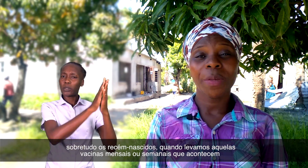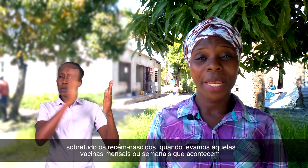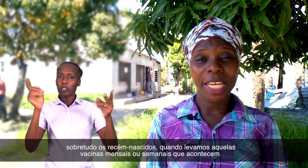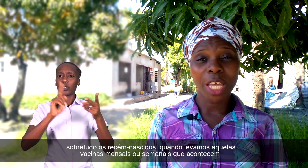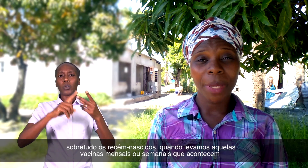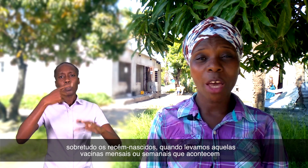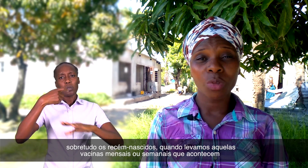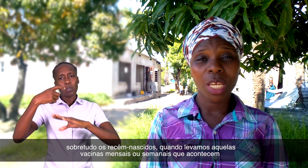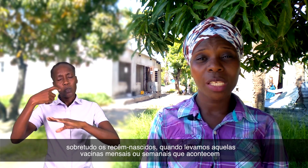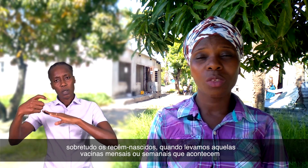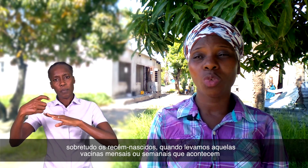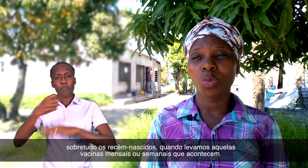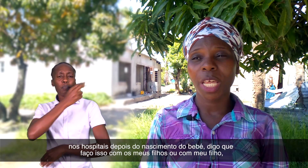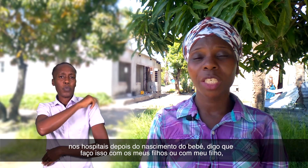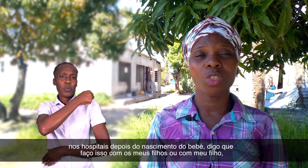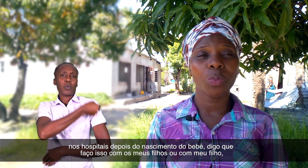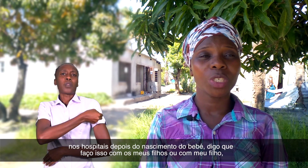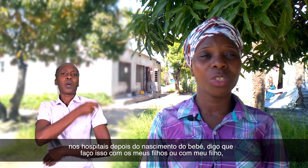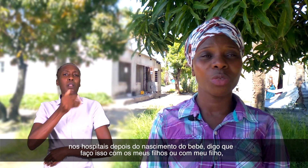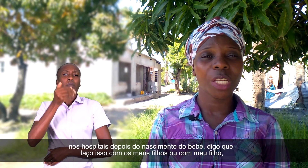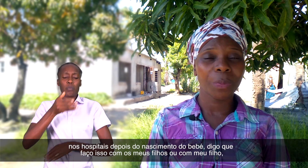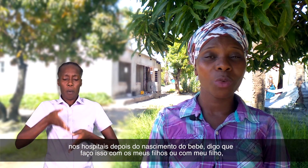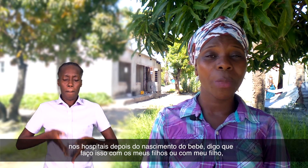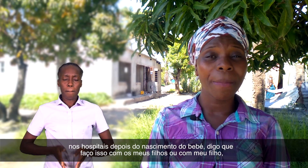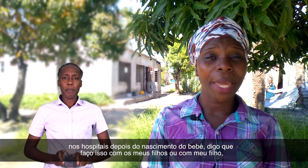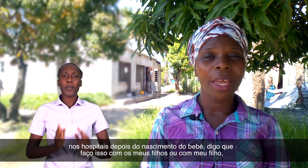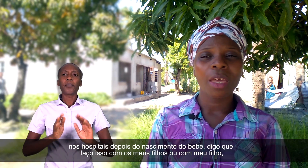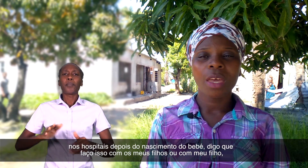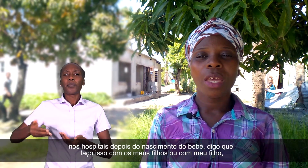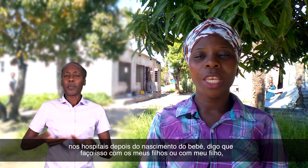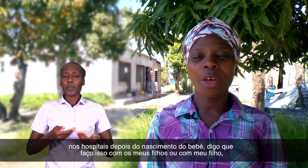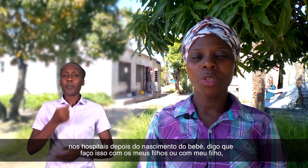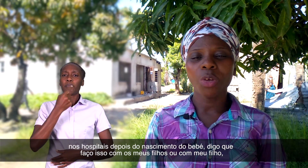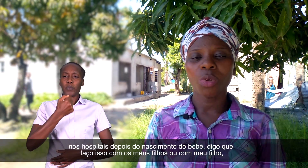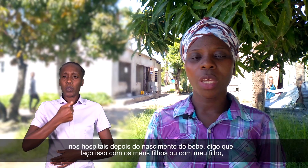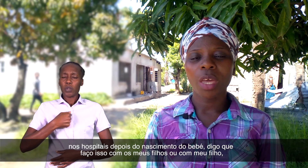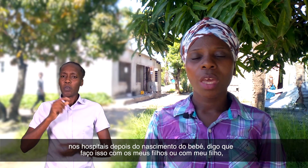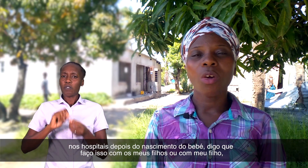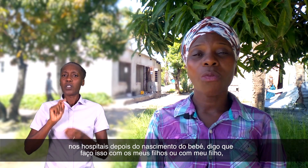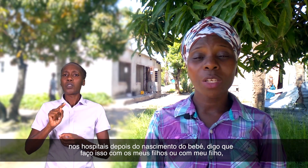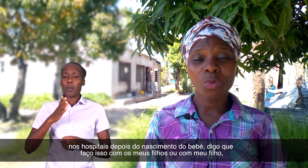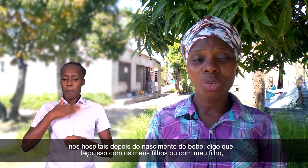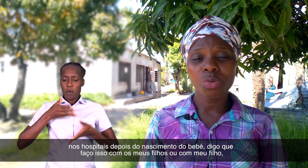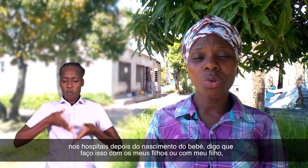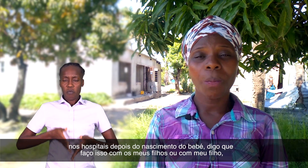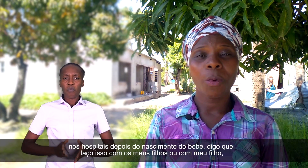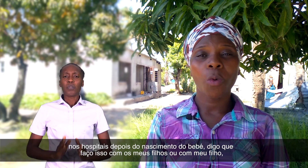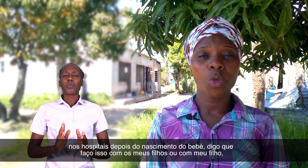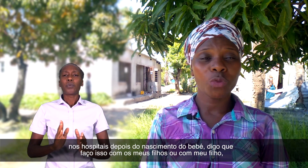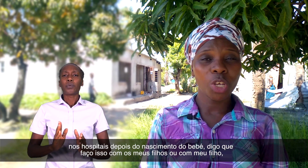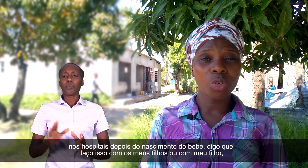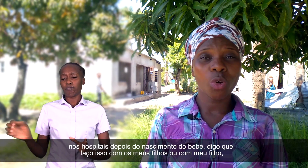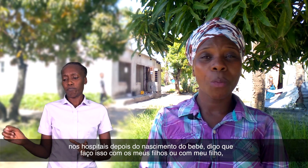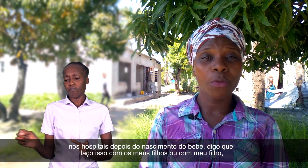ou semanais também que acontecem nos hospitais depois do nascimento do bebê. Então eu digo que eu faço isso com